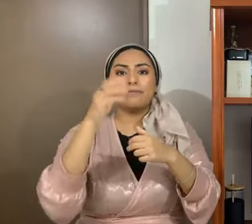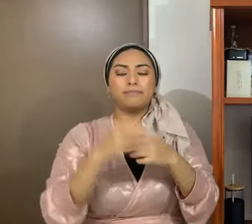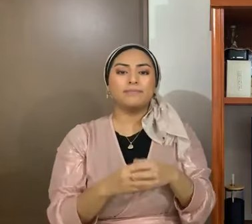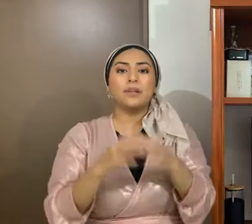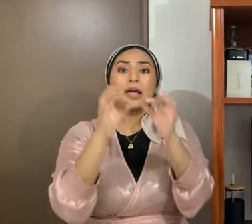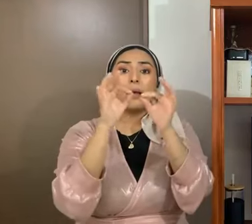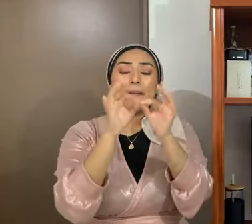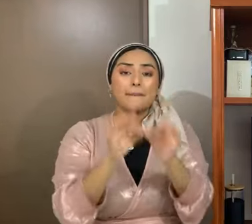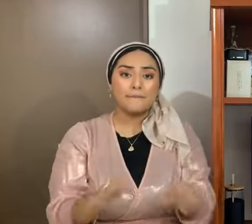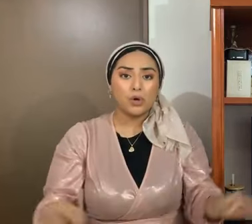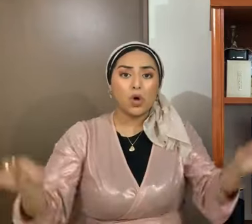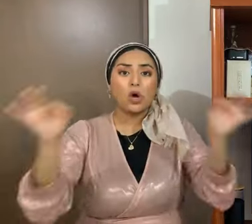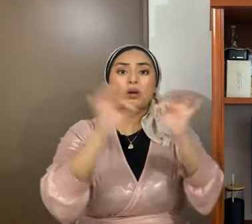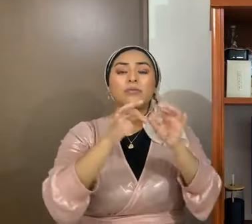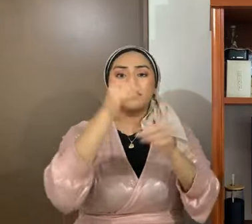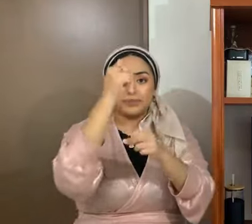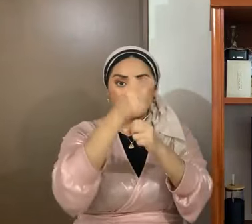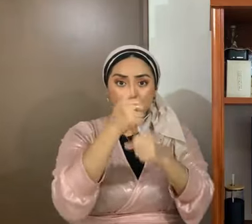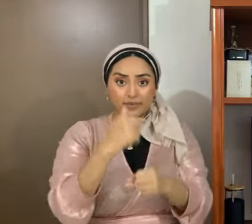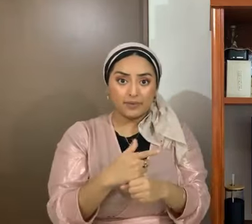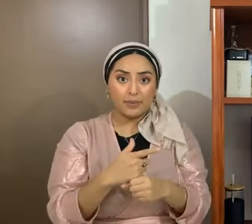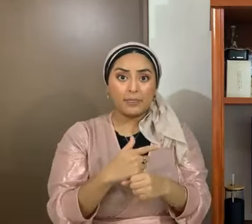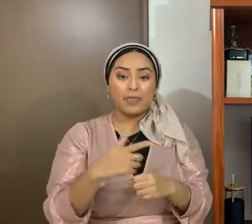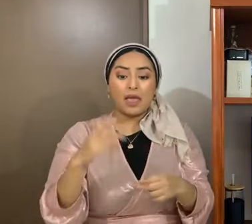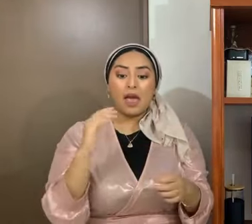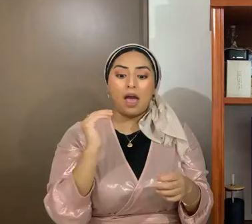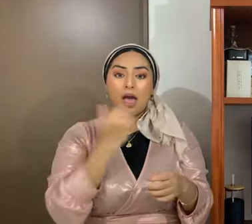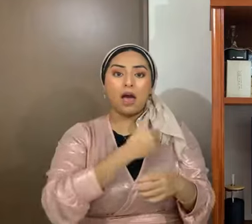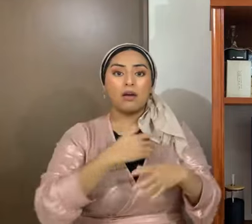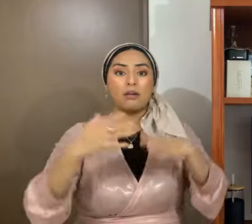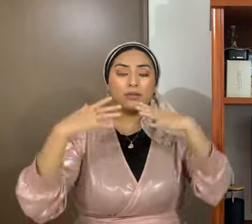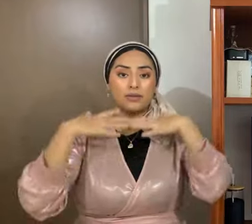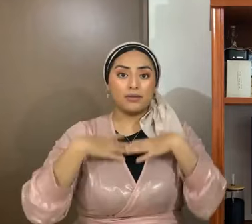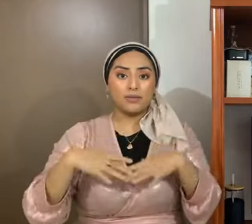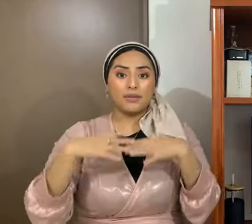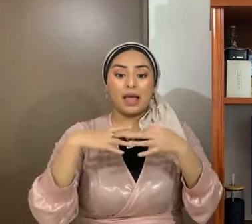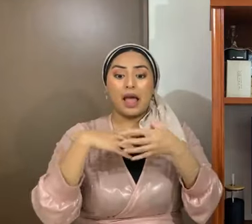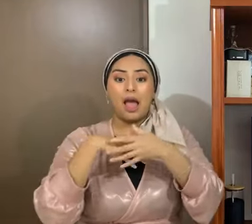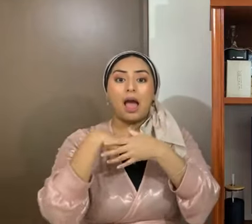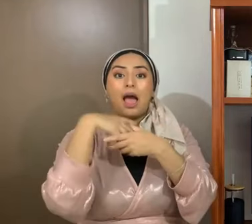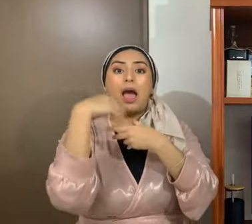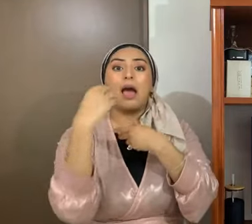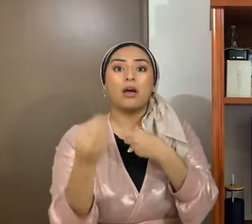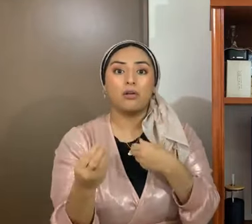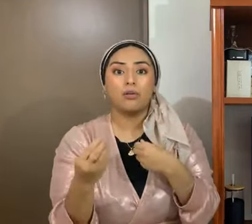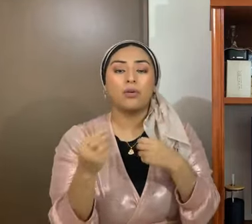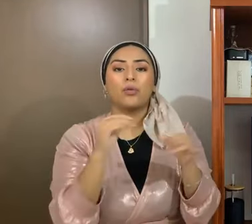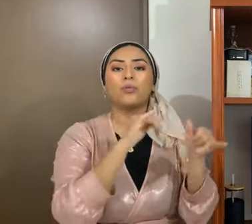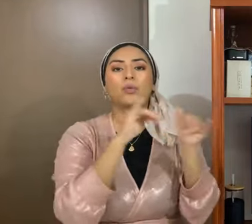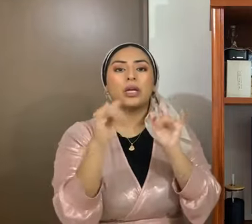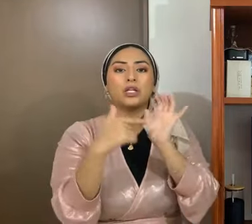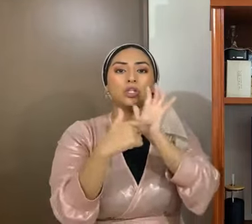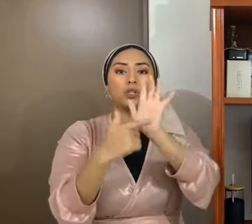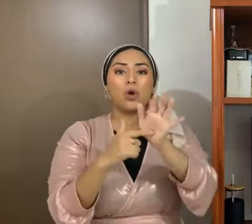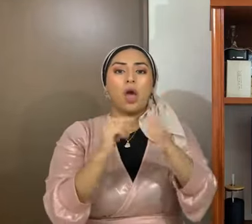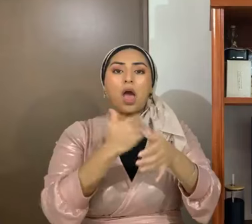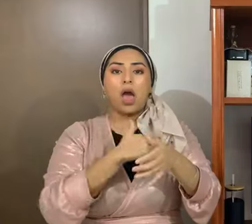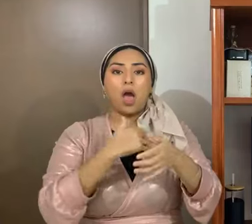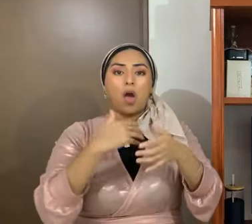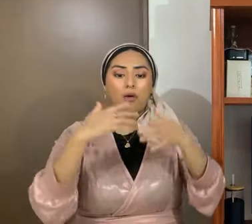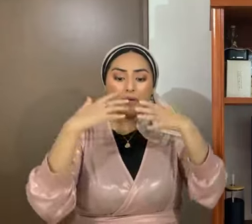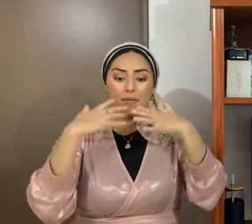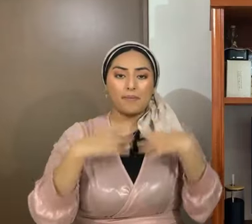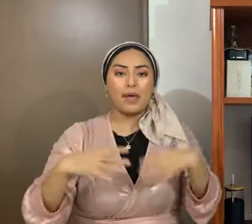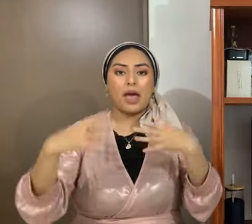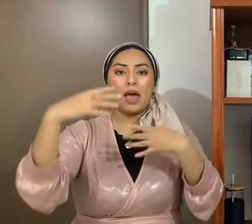Lo importante, amados Sahim, es que nuestra vestimenta exterior refleje nuestra